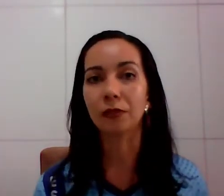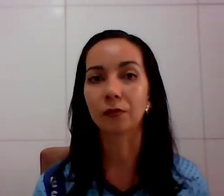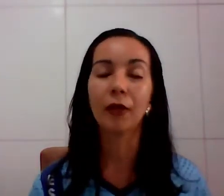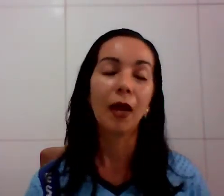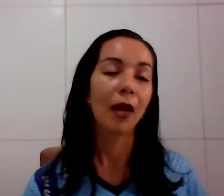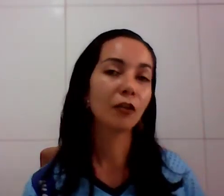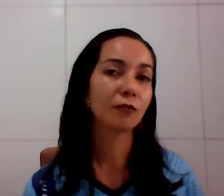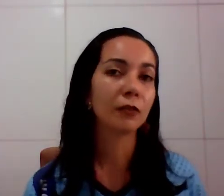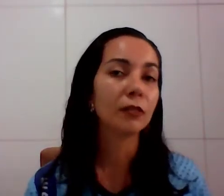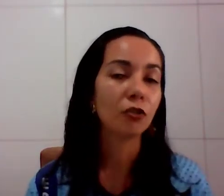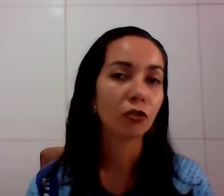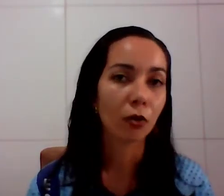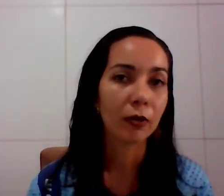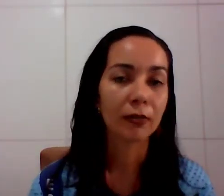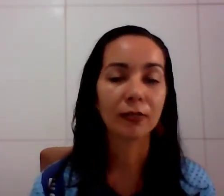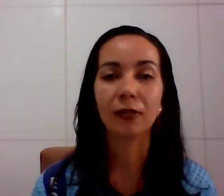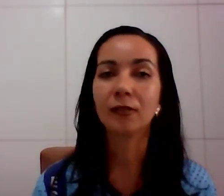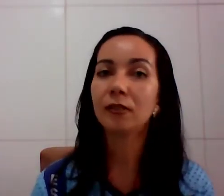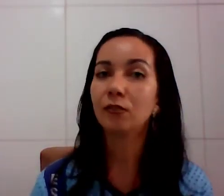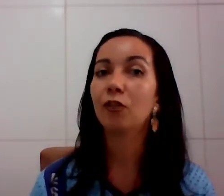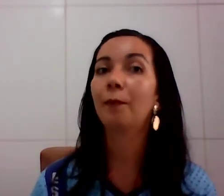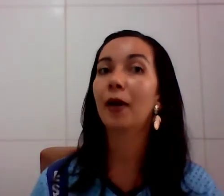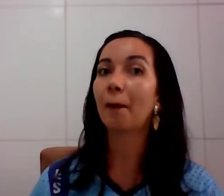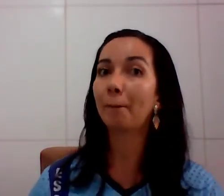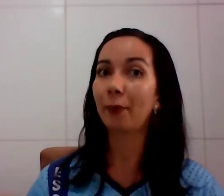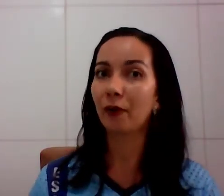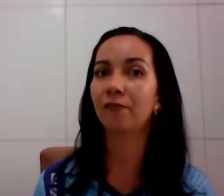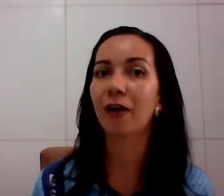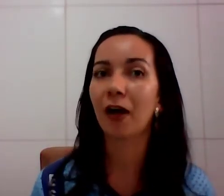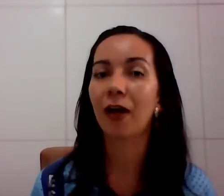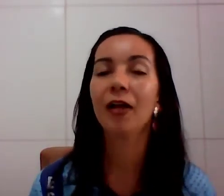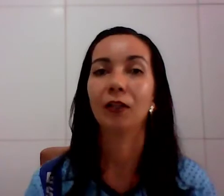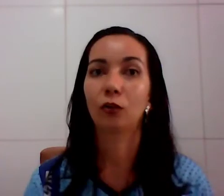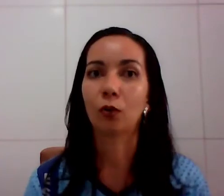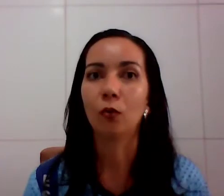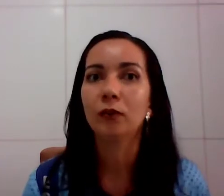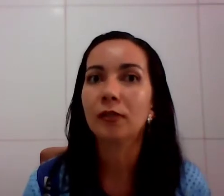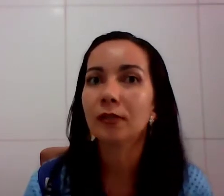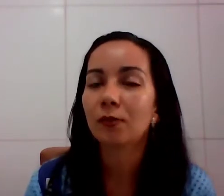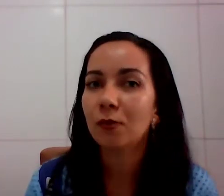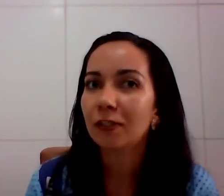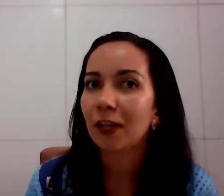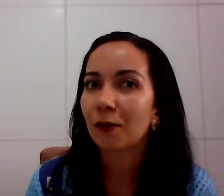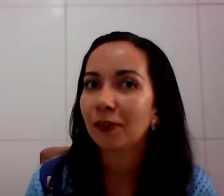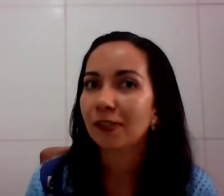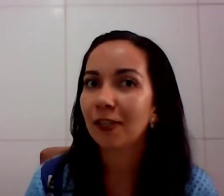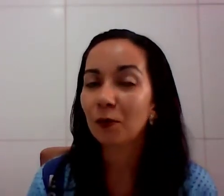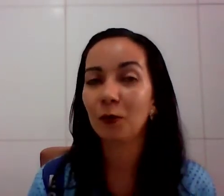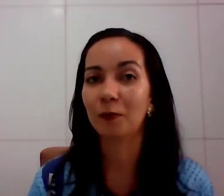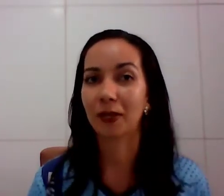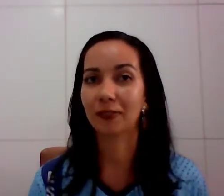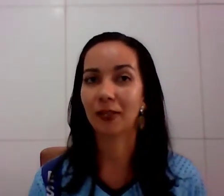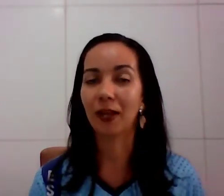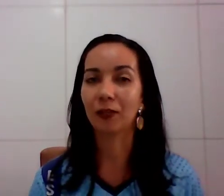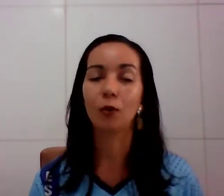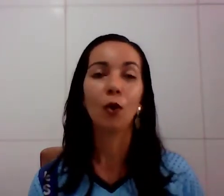isso. As fontes históricas, elas existem para provar todas as coisas que aconteceram no passado,